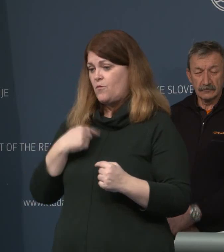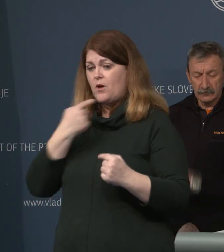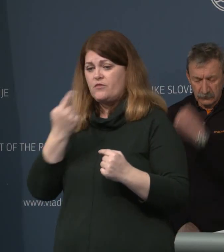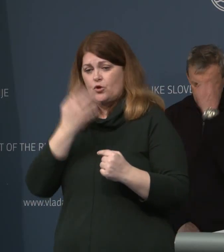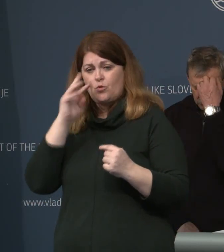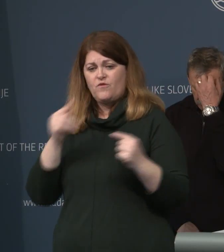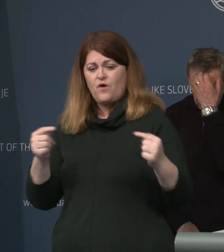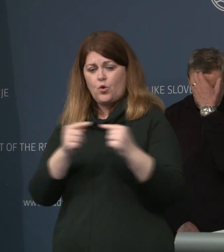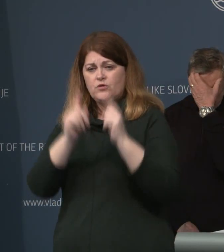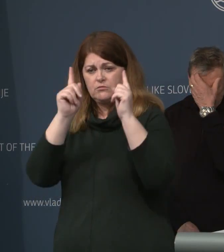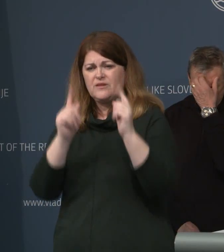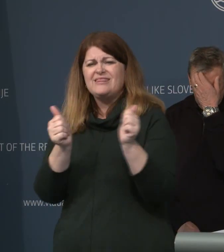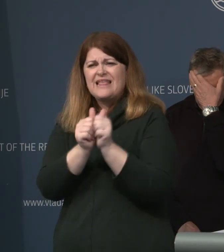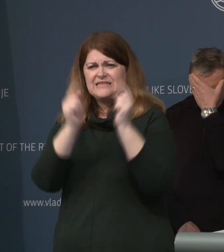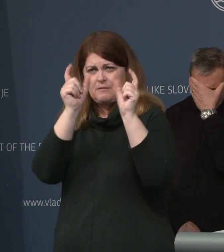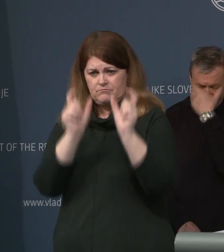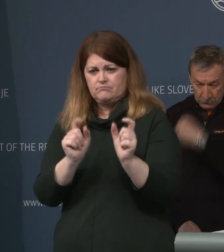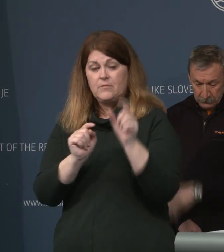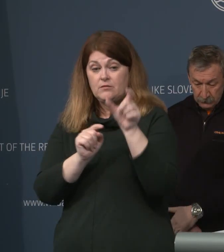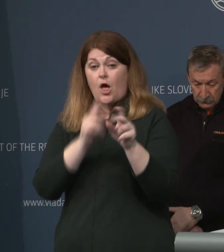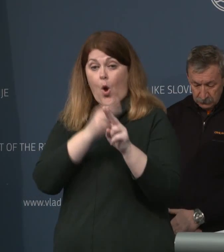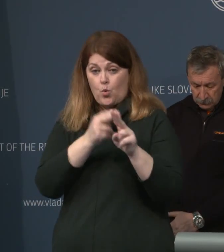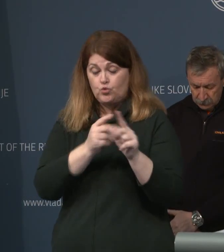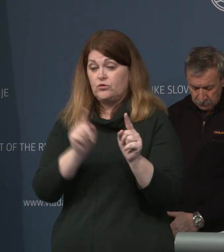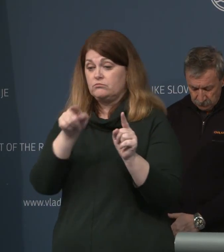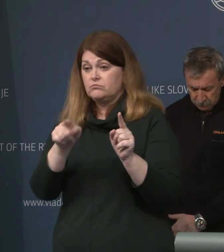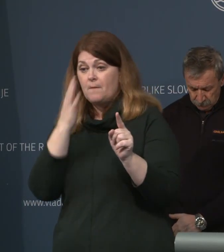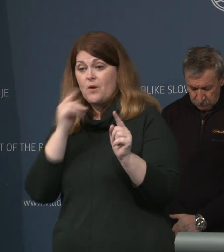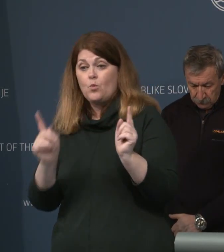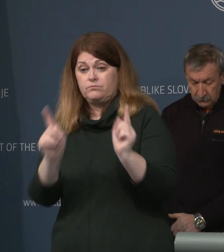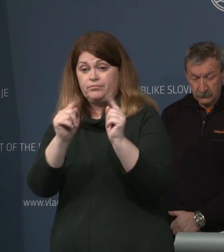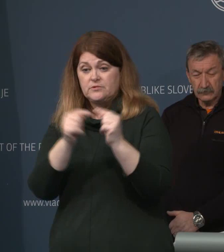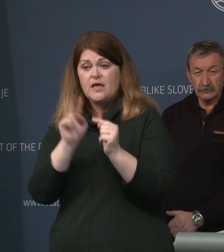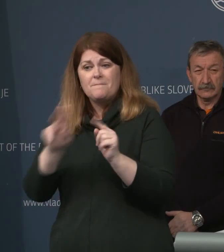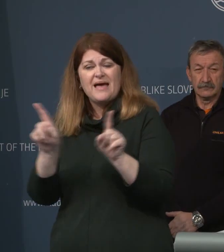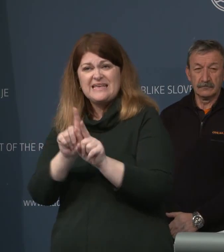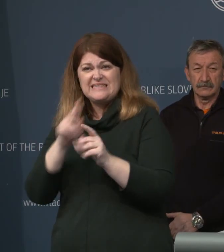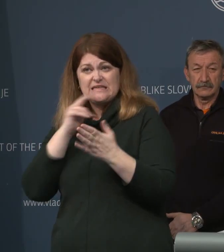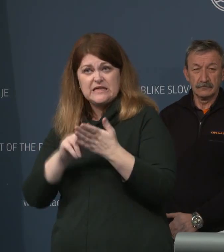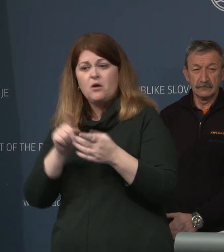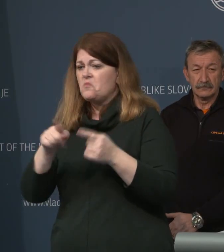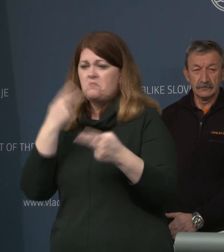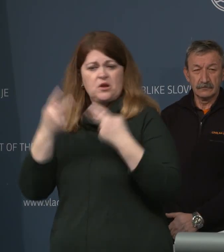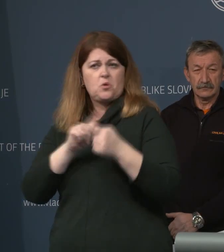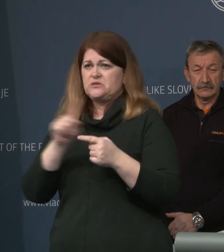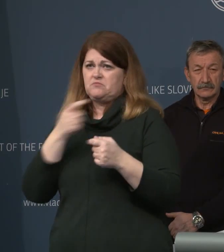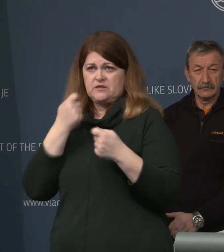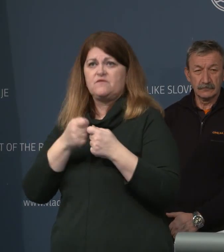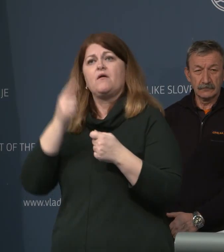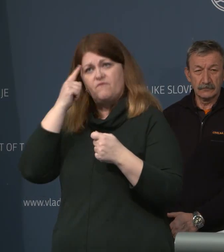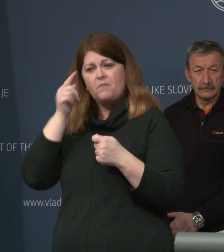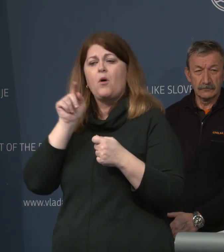kontaktu z okuženim, v tesnem kontaktu in zboli s podobnimi znaki, kot je zbolela oseba, pravzaprav testiranje ni smiselno, ker smatramo, da